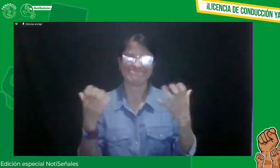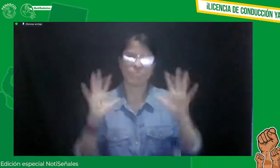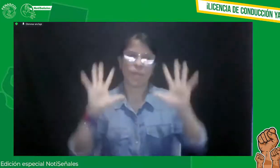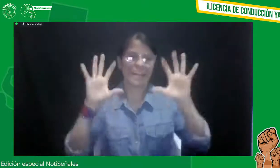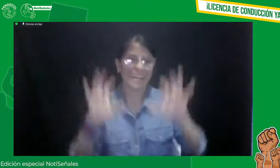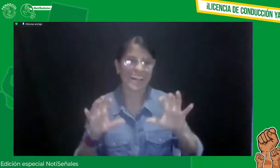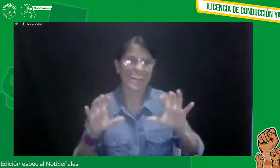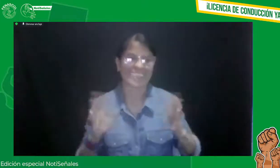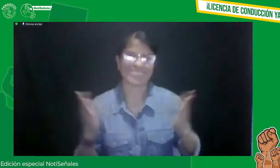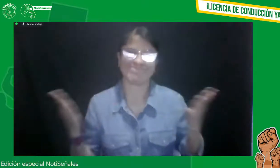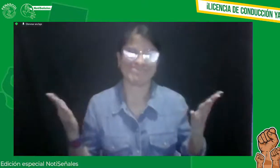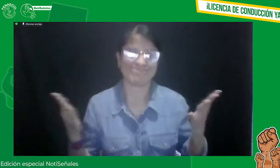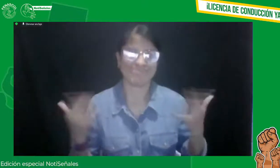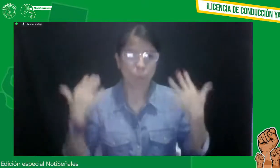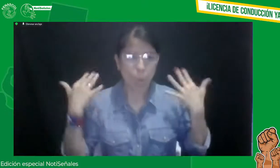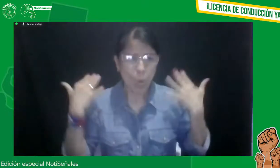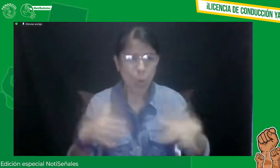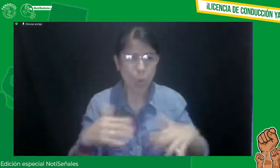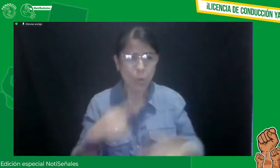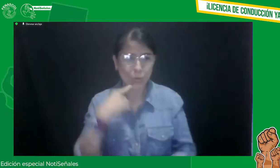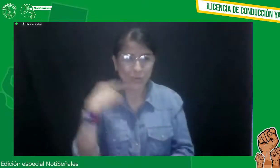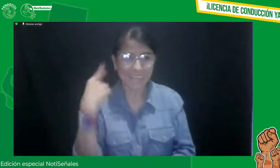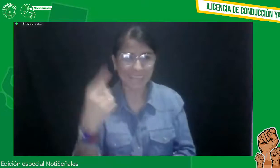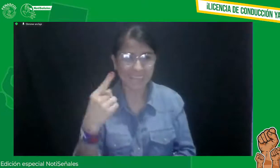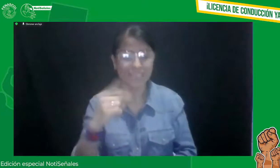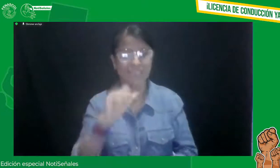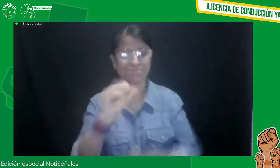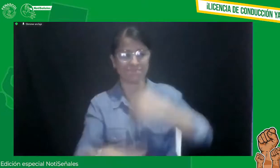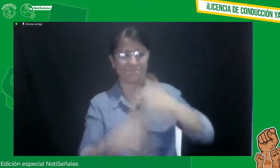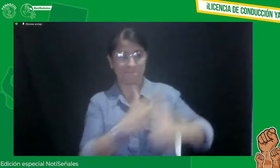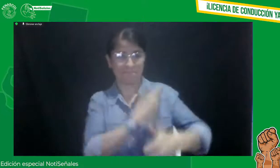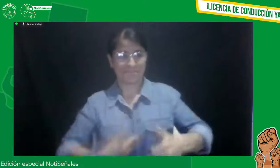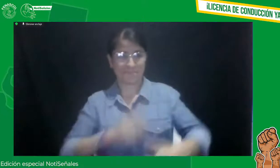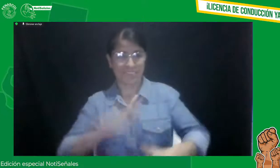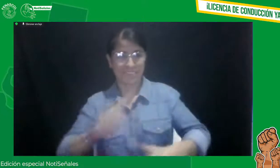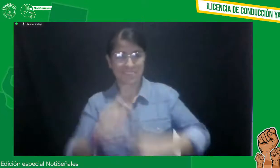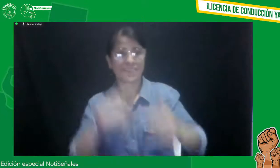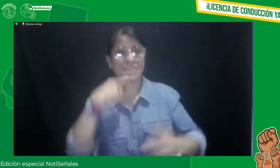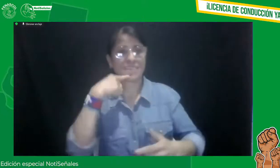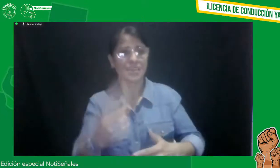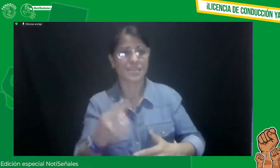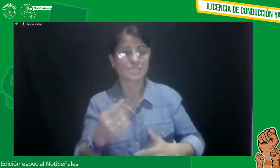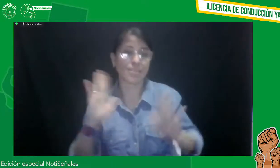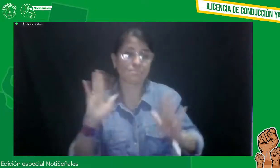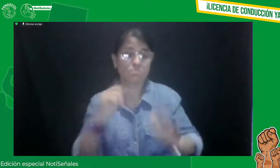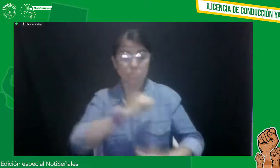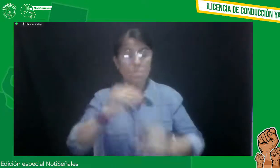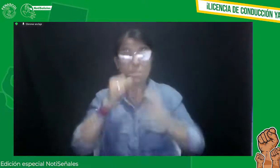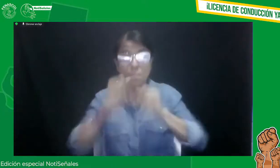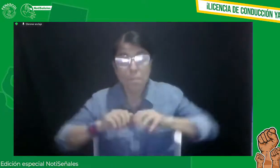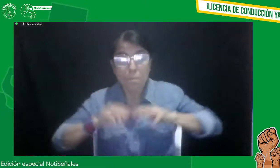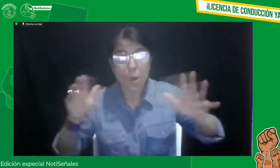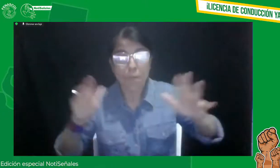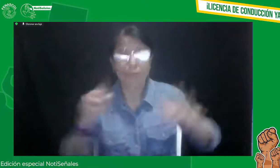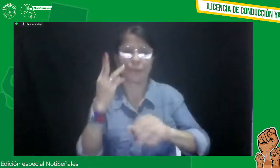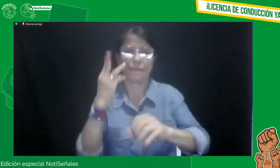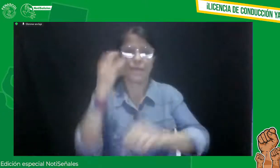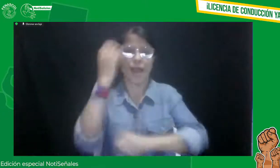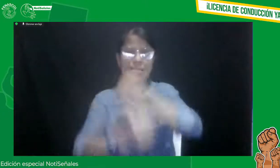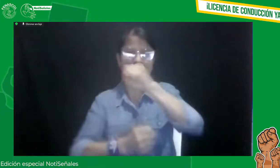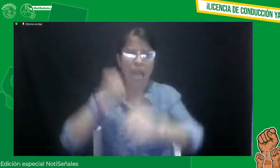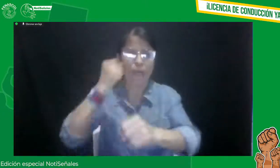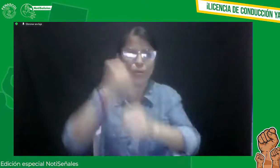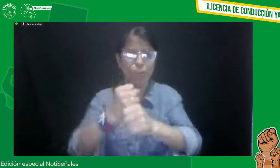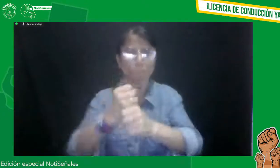a la licencia de conducción para transporte privado, pero pues es una emoción parcial dado